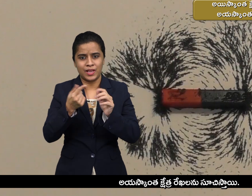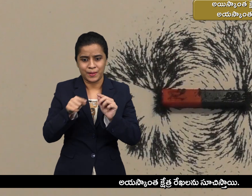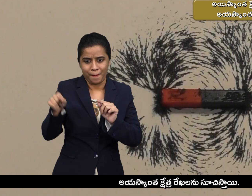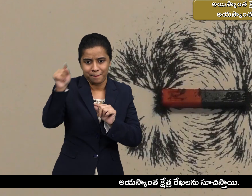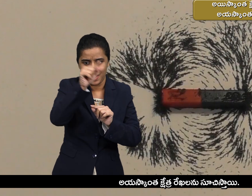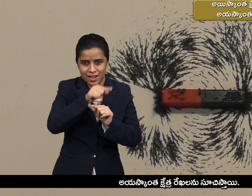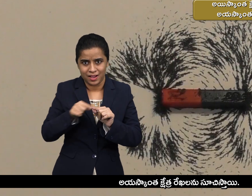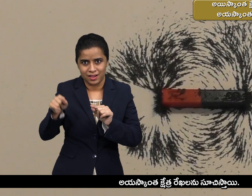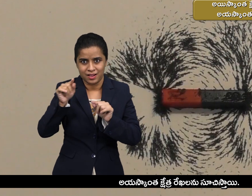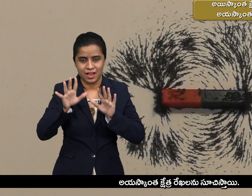సూచిస్తాయి.